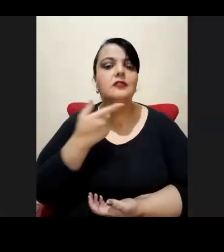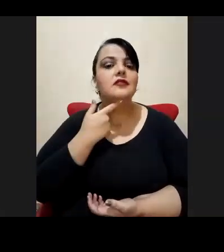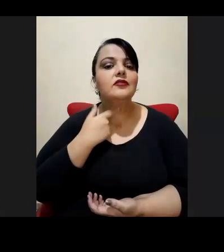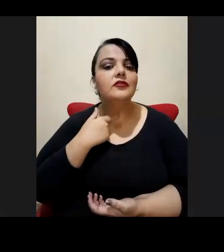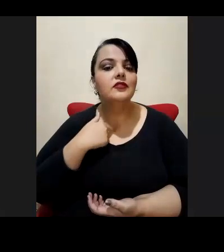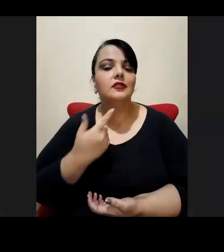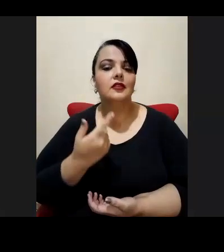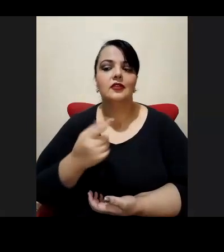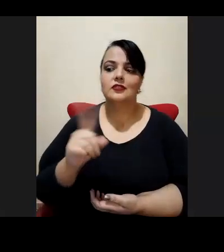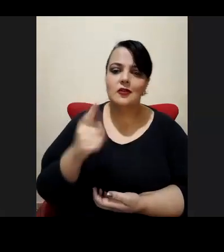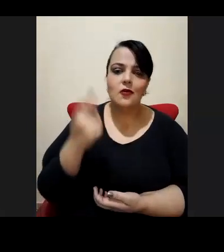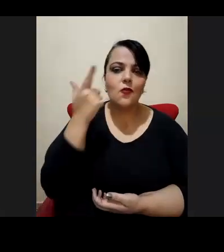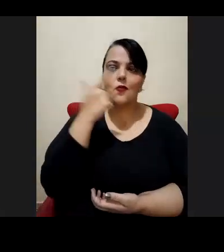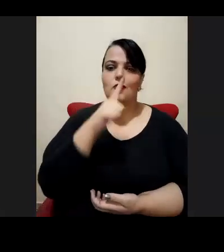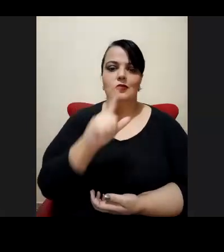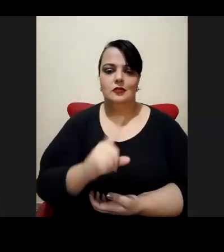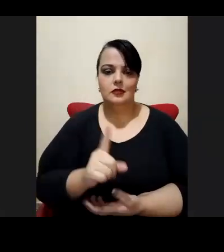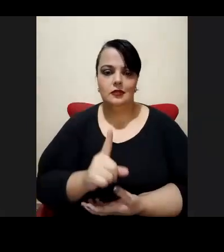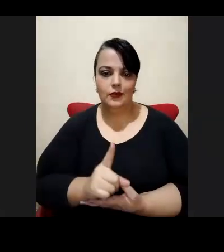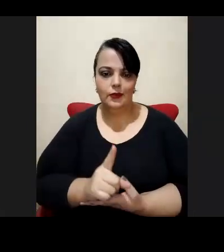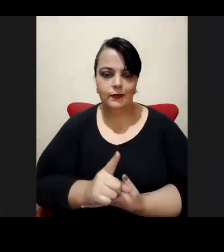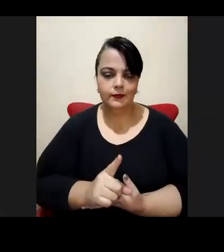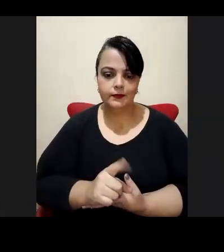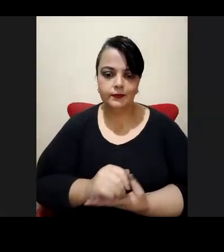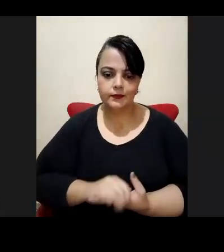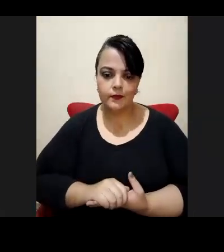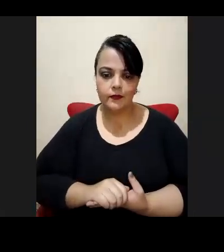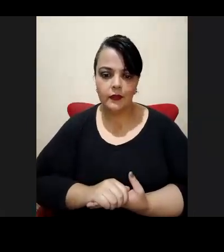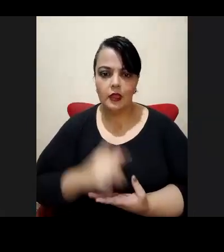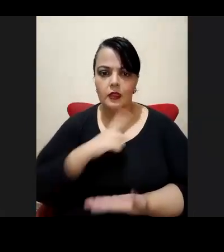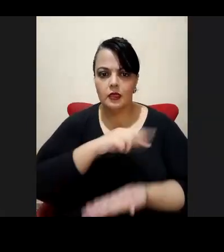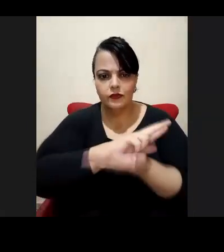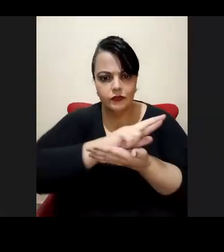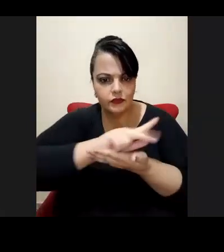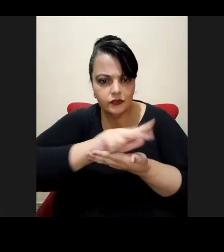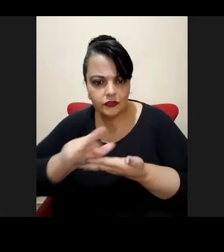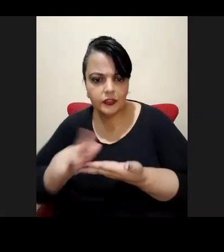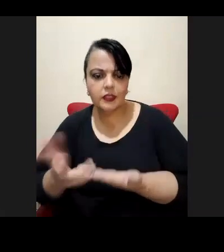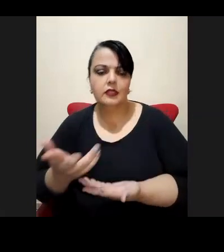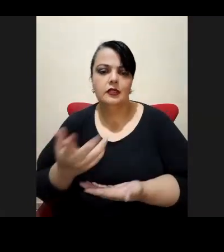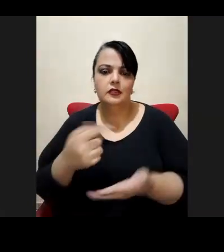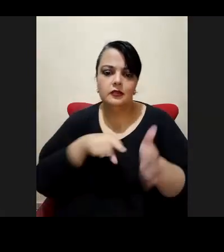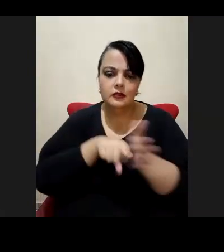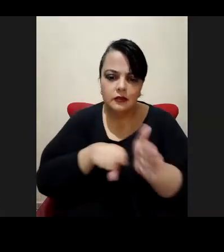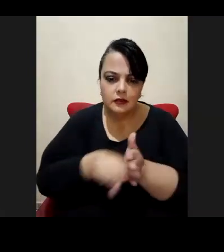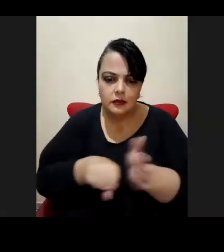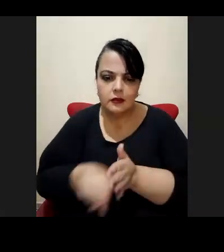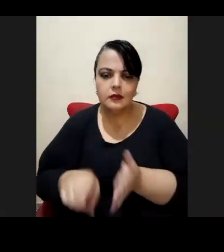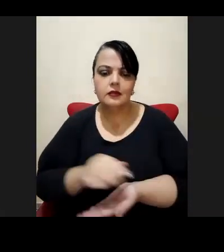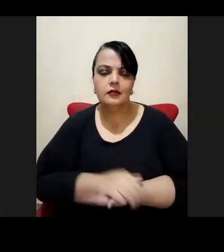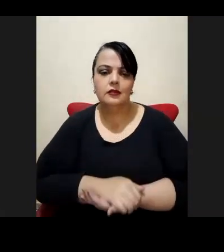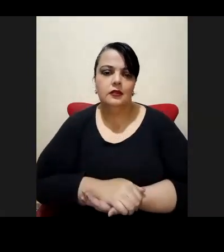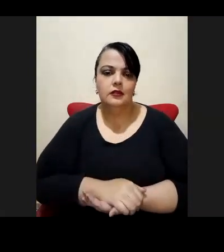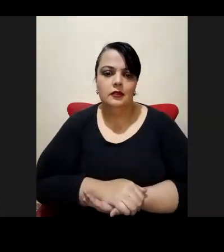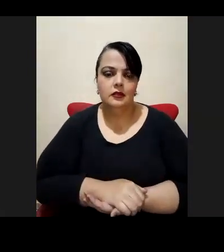mas não conseguiu sê-lo e, portanto, várias questões vão ser envolvidas nesse sentido. Nessa lógica